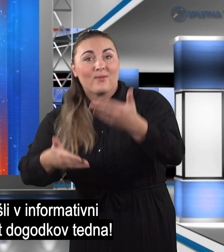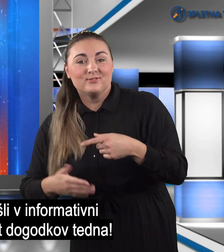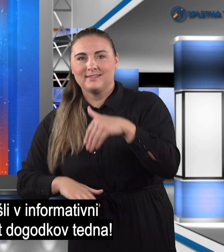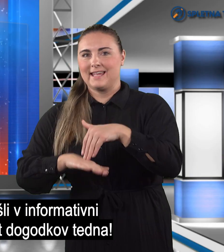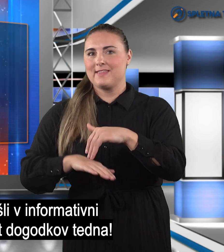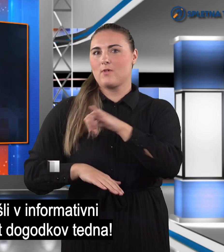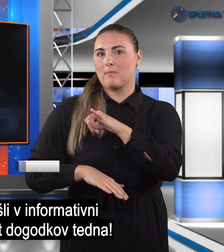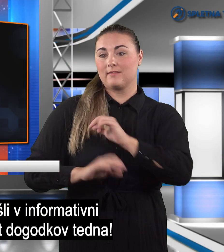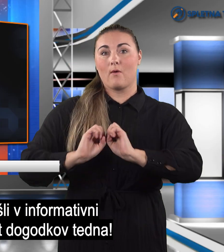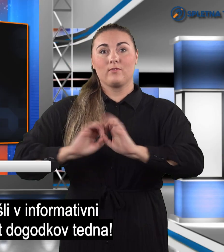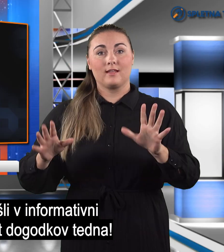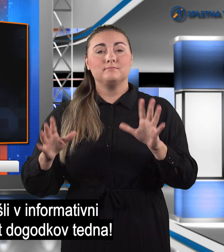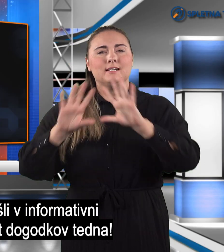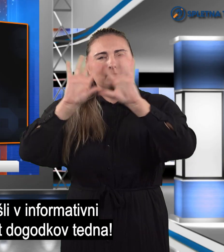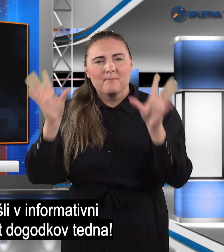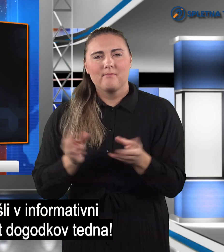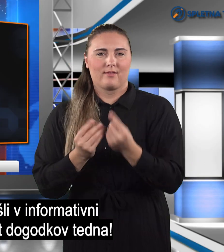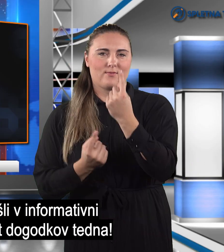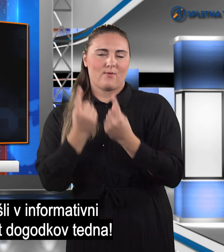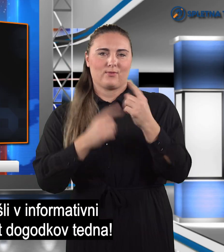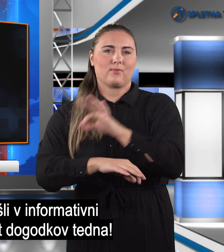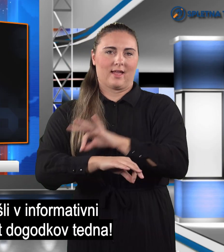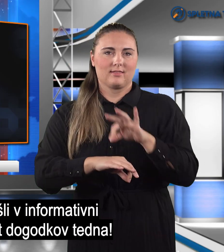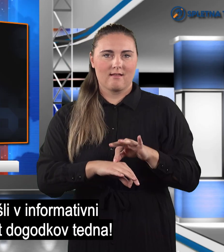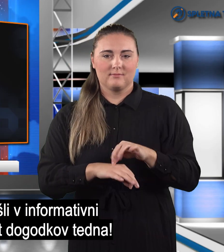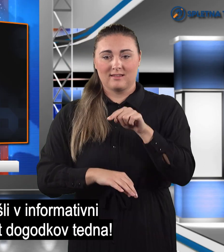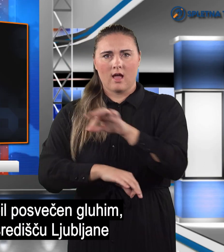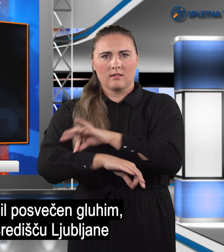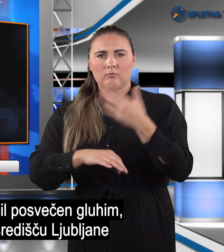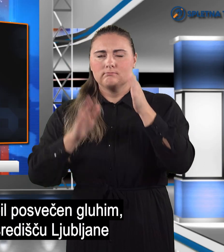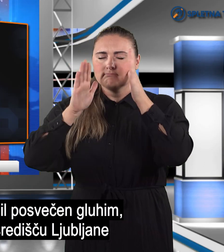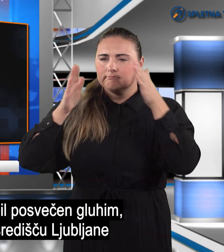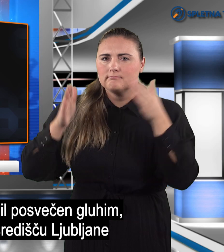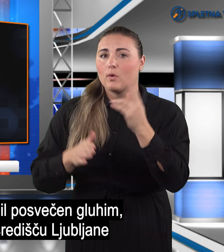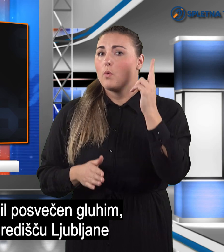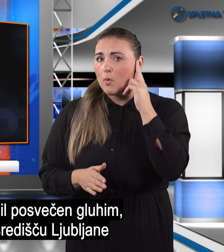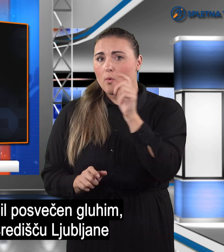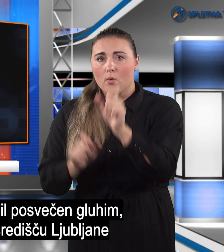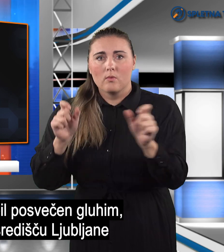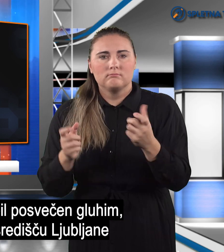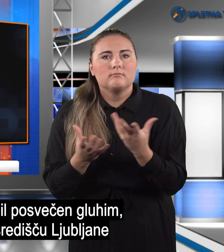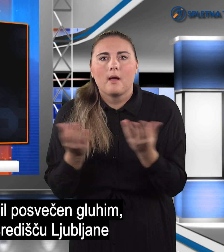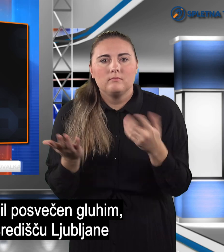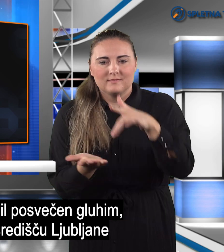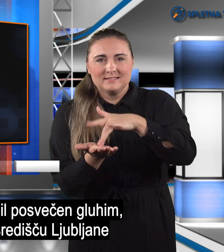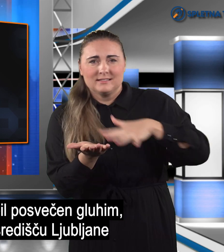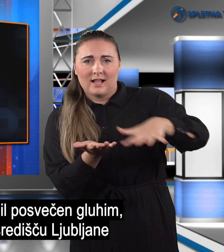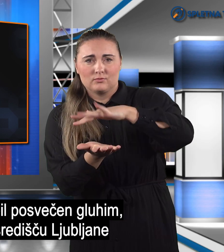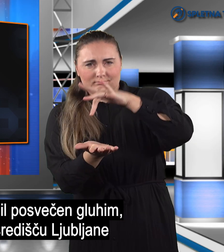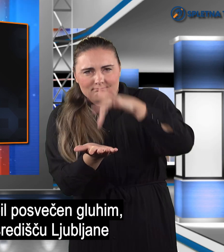Dobrodošli v informativni oddaji Splet dogodkov tedna. Ta teden je bil posvečen gluhim, namreč v središču Ljubljane